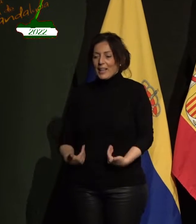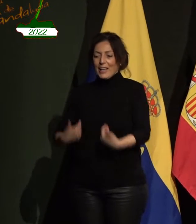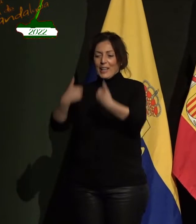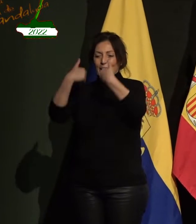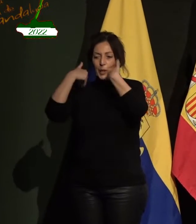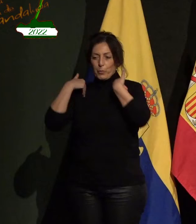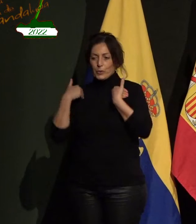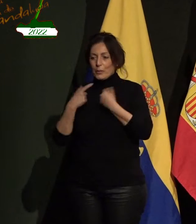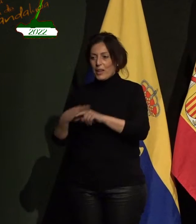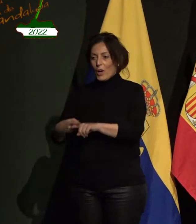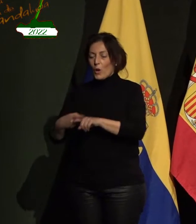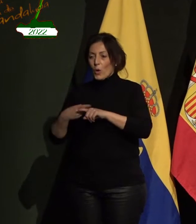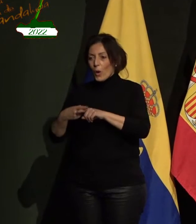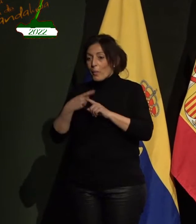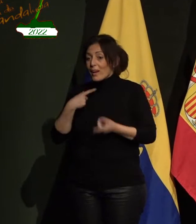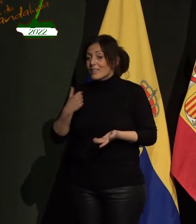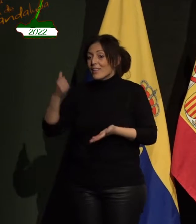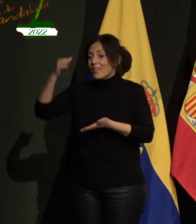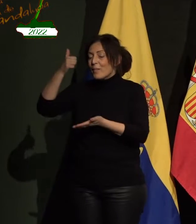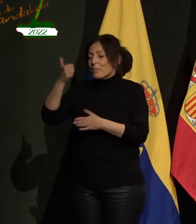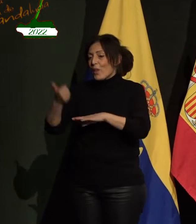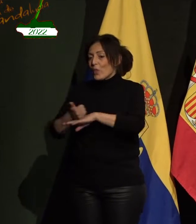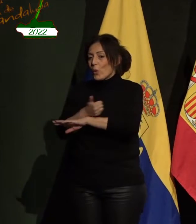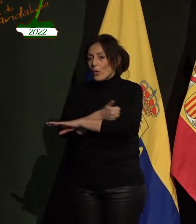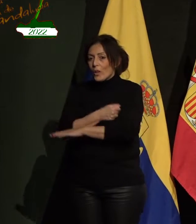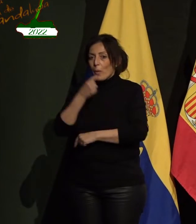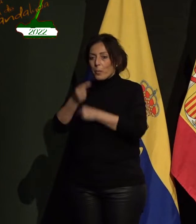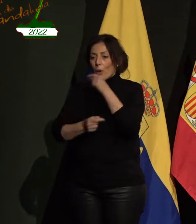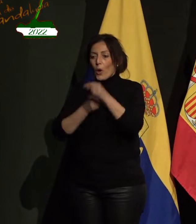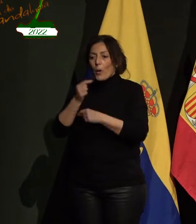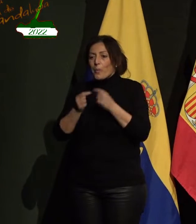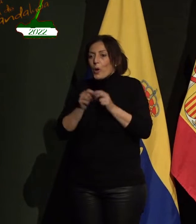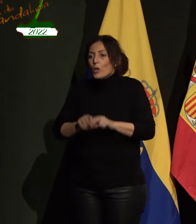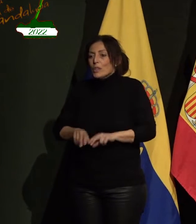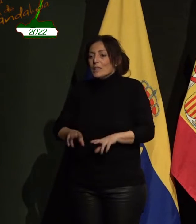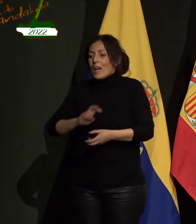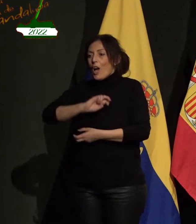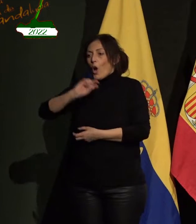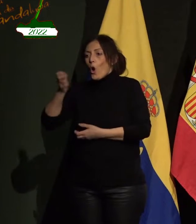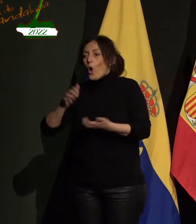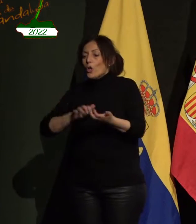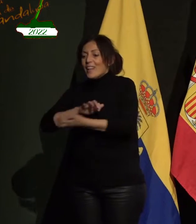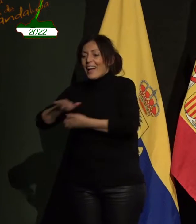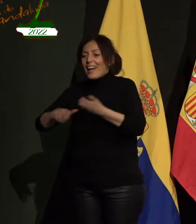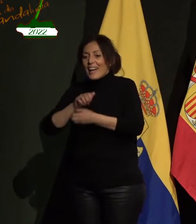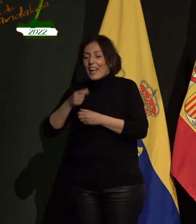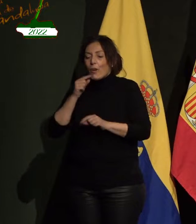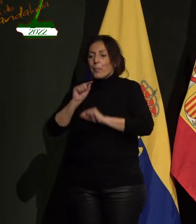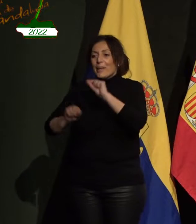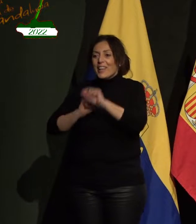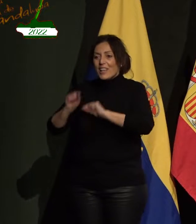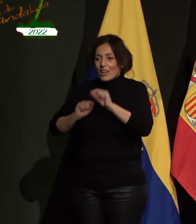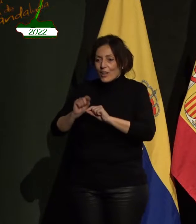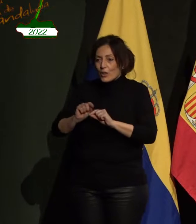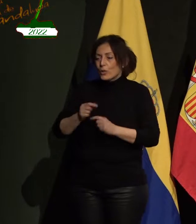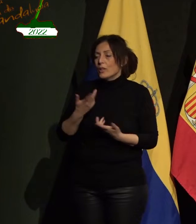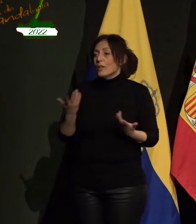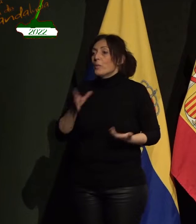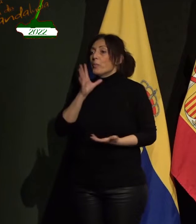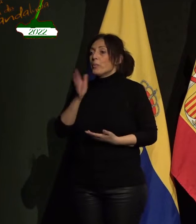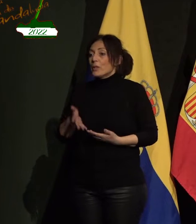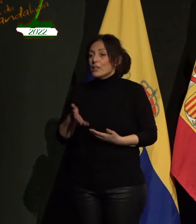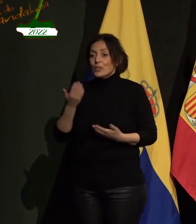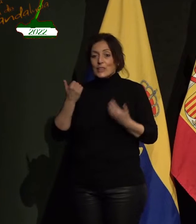responsabilidad compartida por parte de la ciudadanía, vamos saliendo poquito a poco de esta otra guerra, en este caso, una guerra vírica. Y dicho